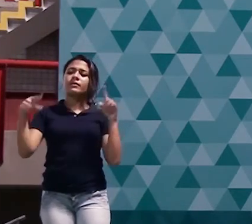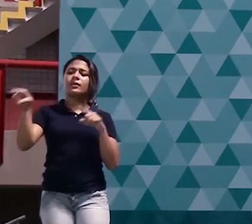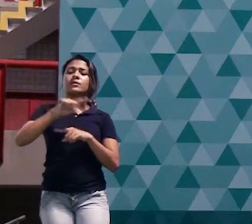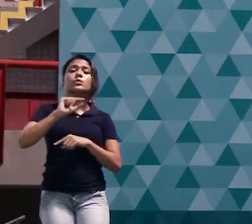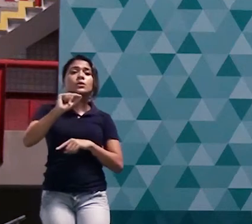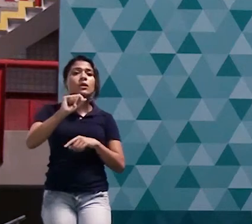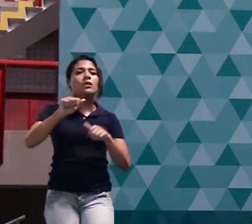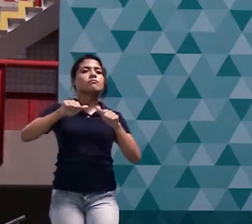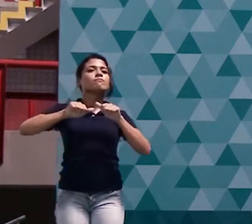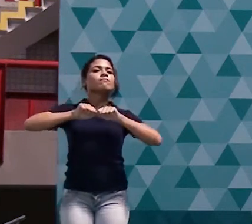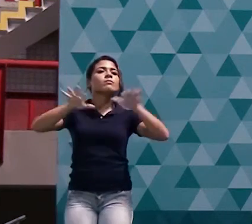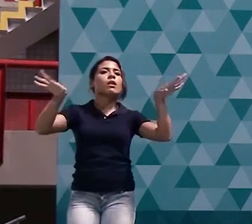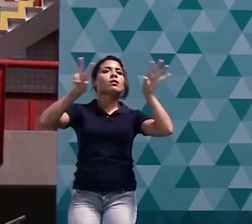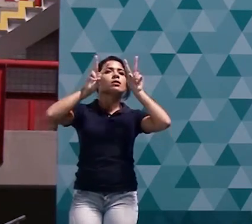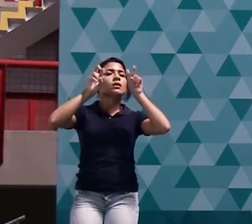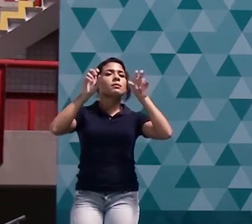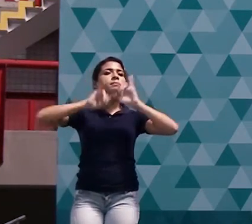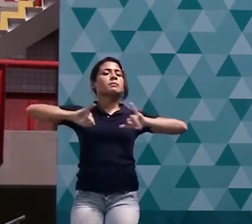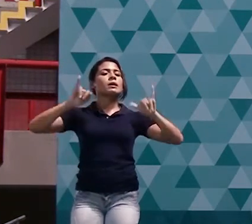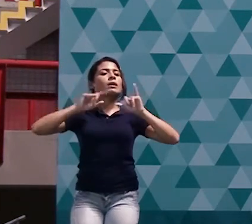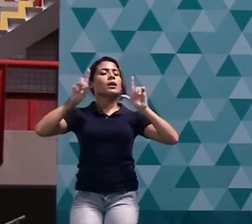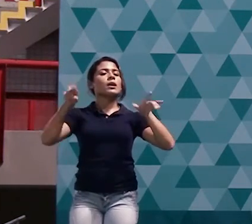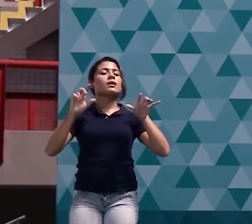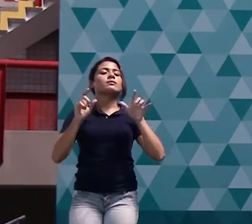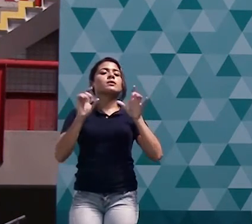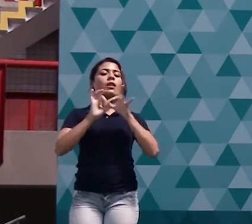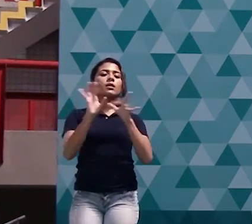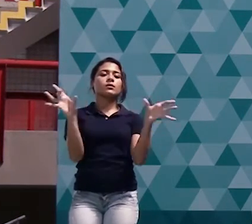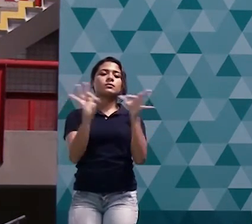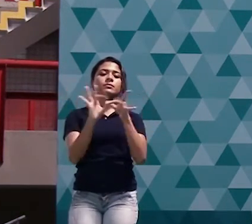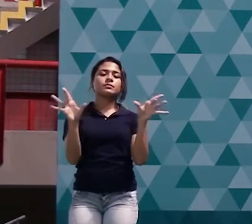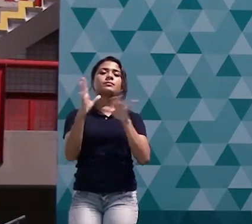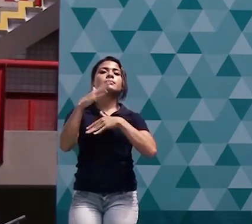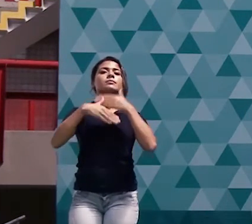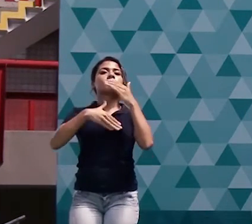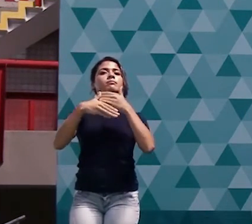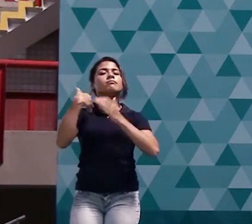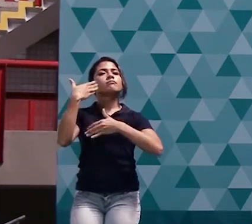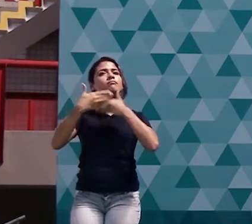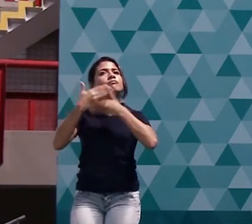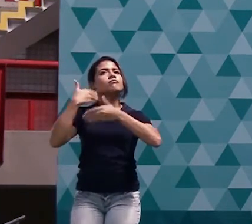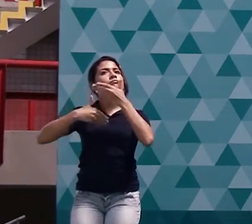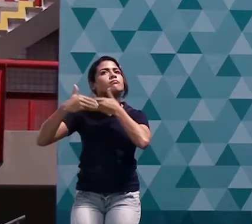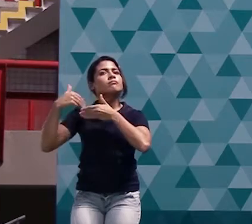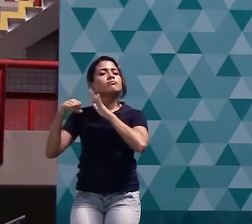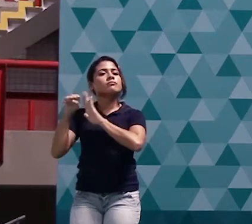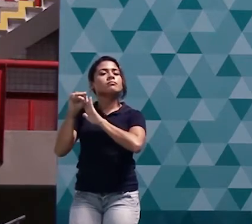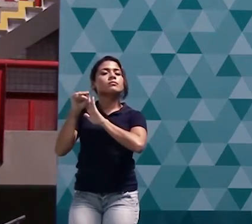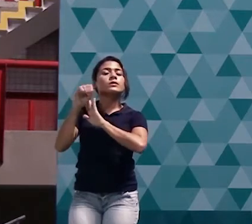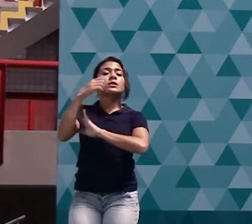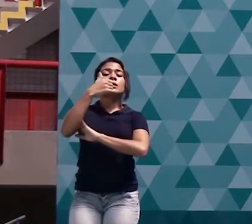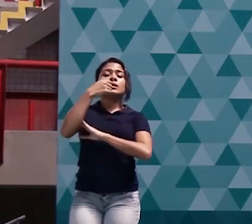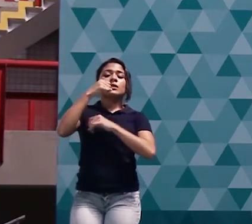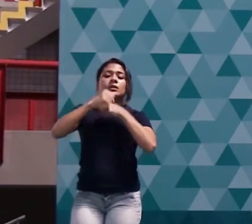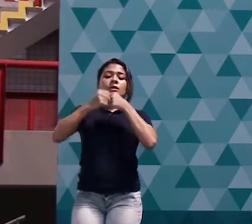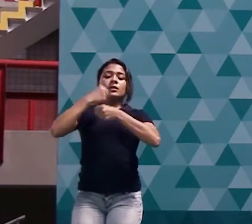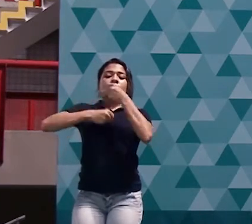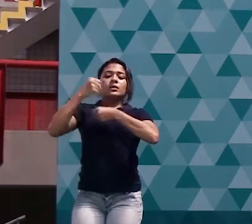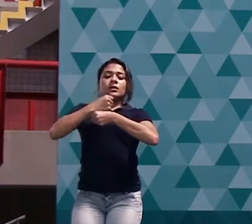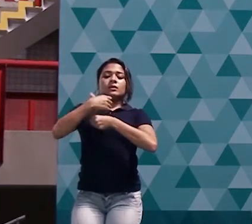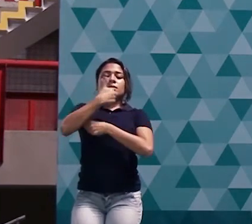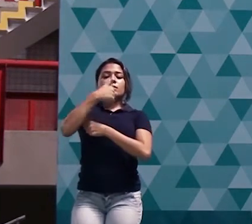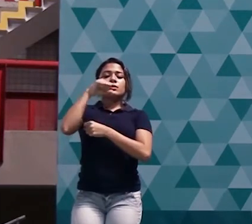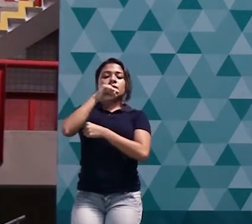Quando, lá em 1889, os cafeicultores, os militares, a Igreja Católica e principalmente